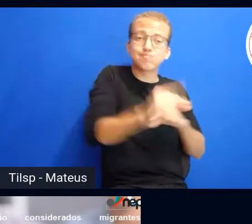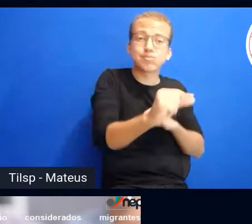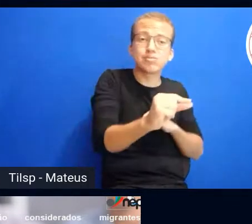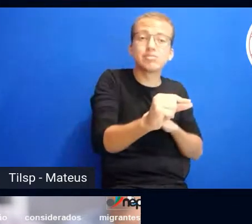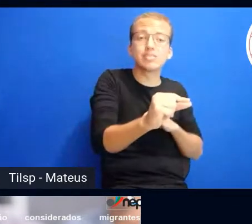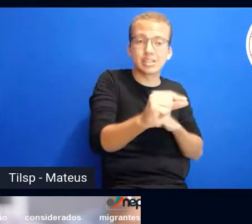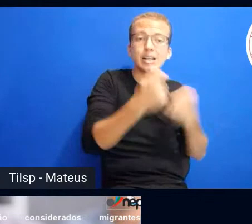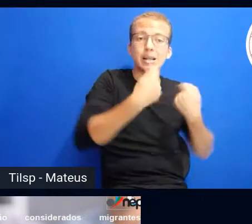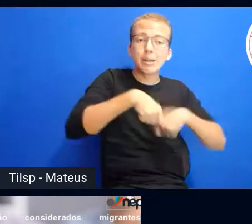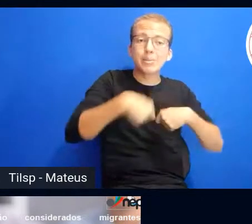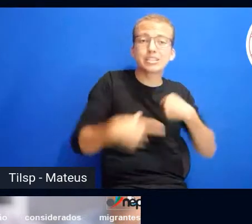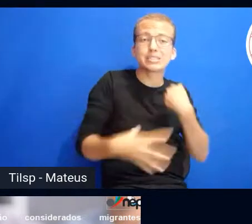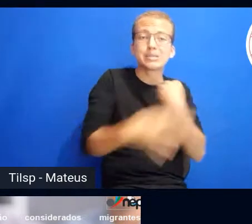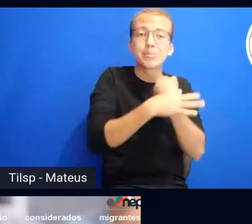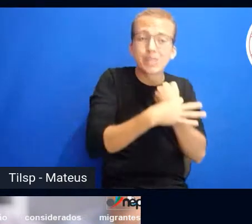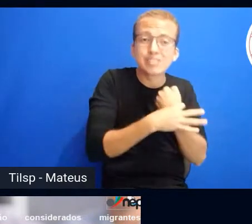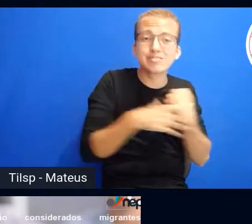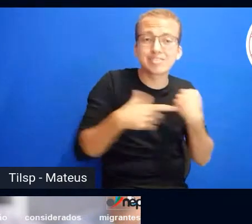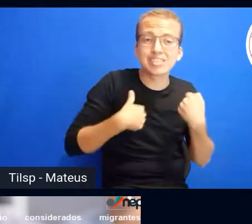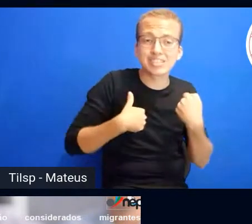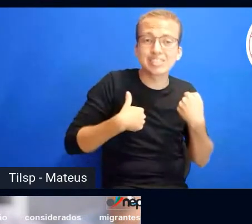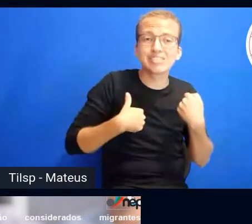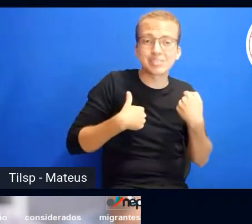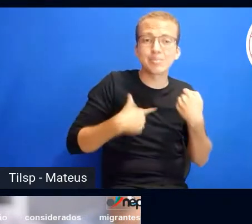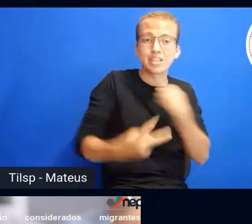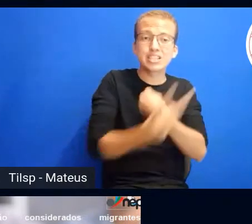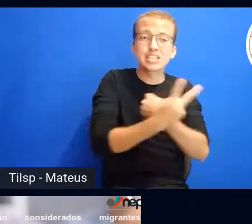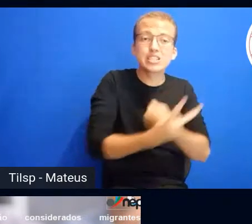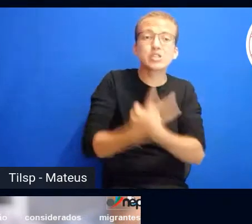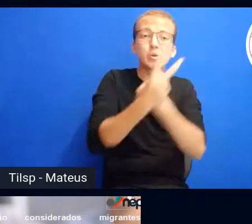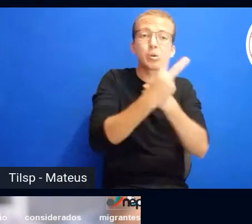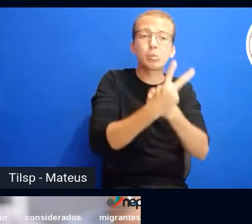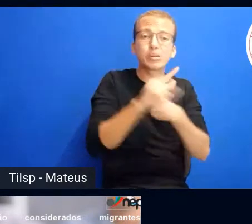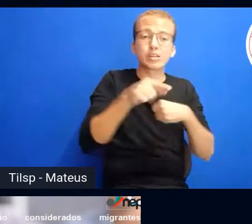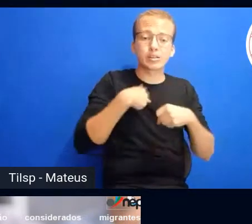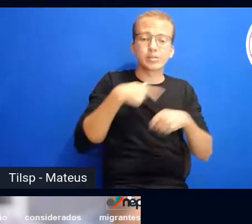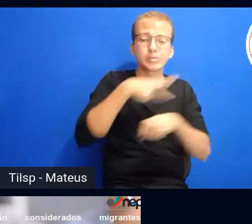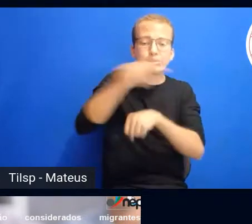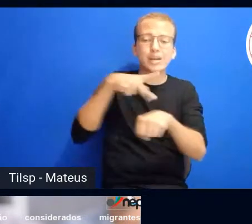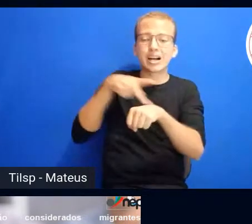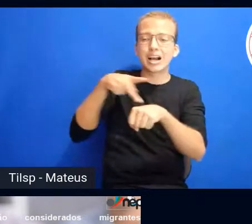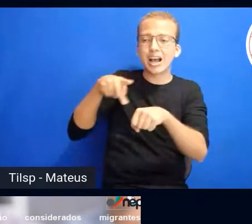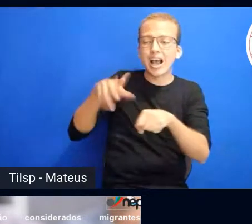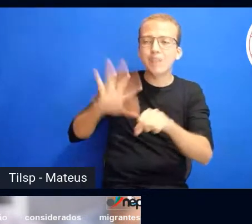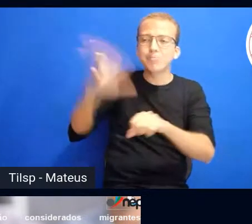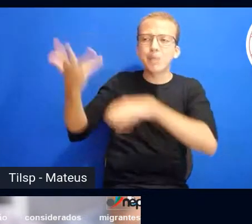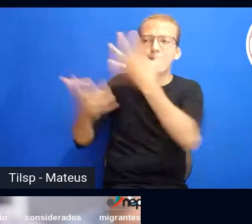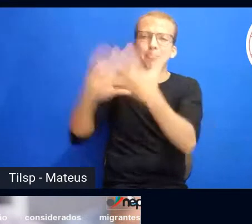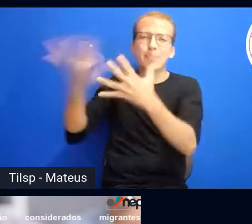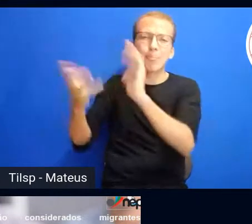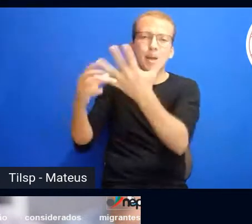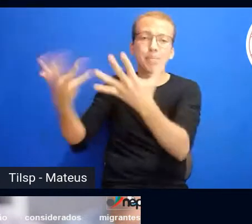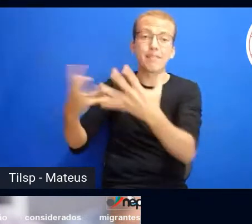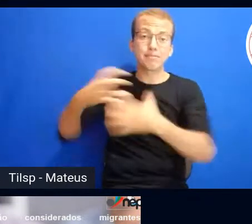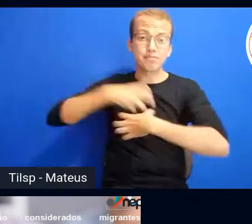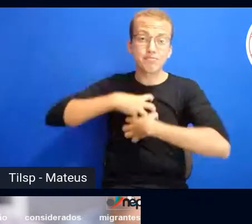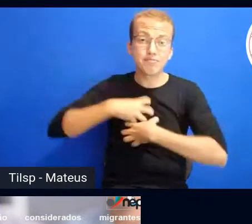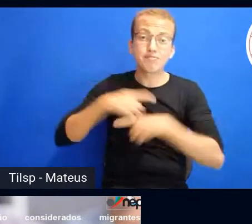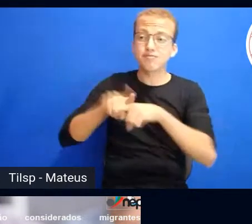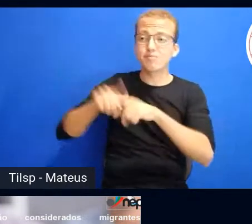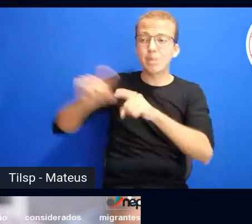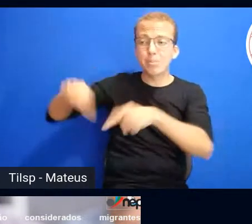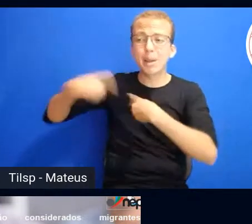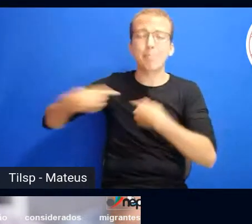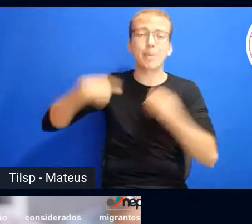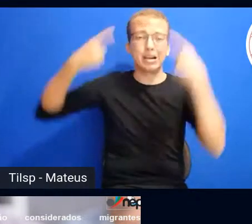eles fogem de situações de violência, como conflitos internos, internacionais, regionais, perseguições em decorrências de